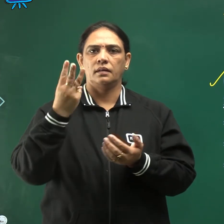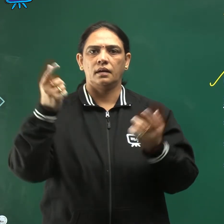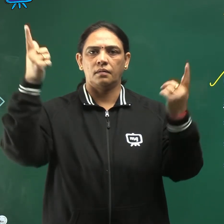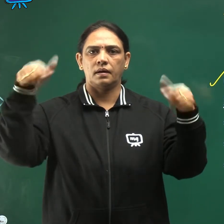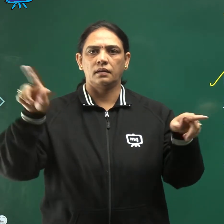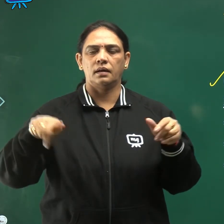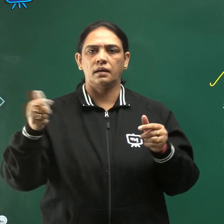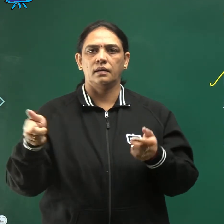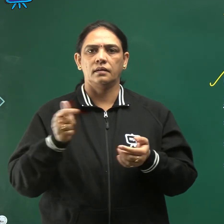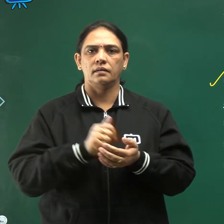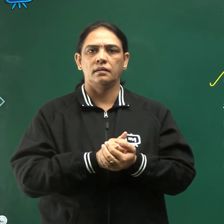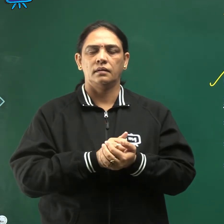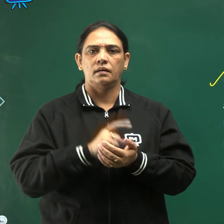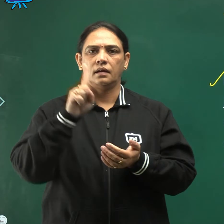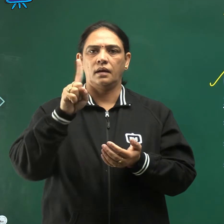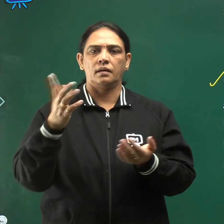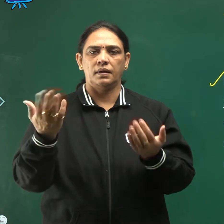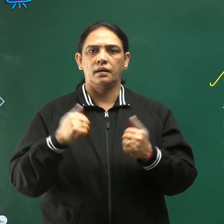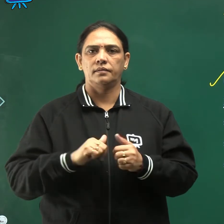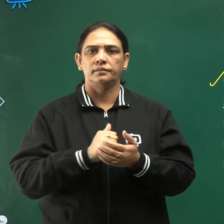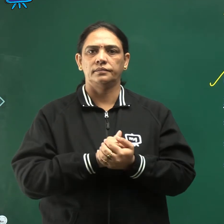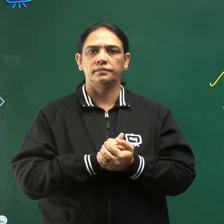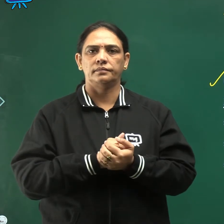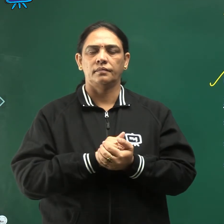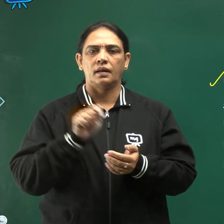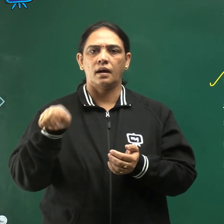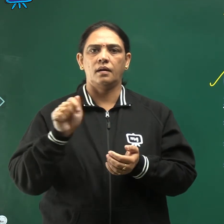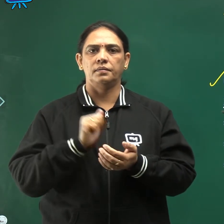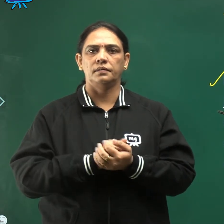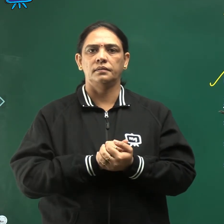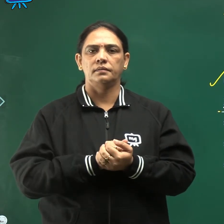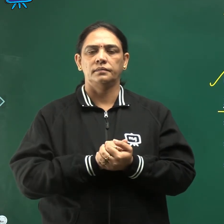देंगे, 1 मिला। अब